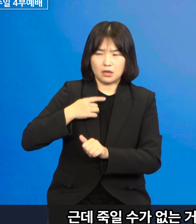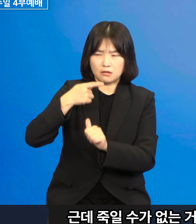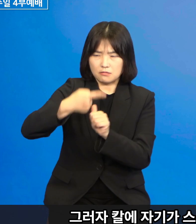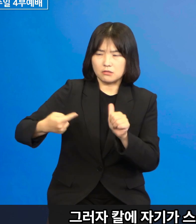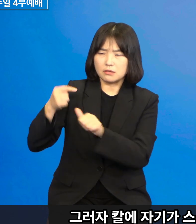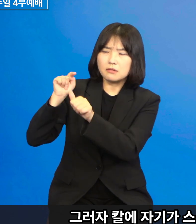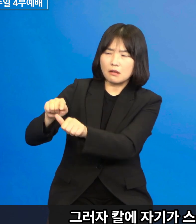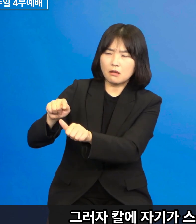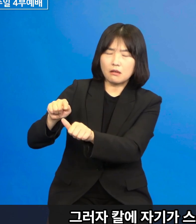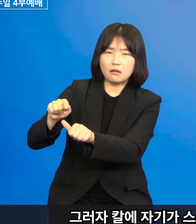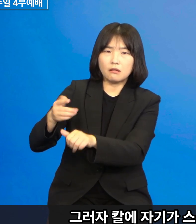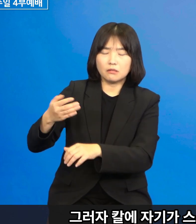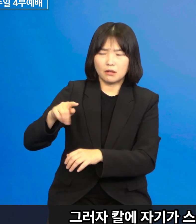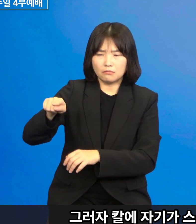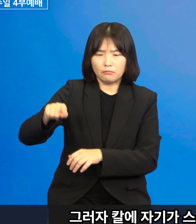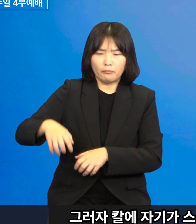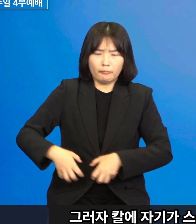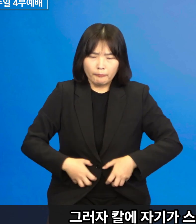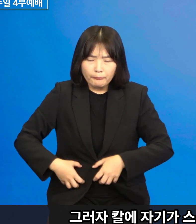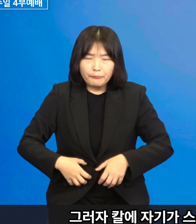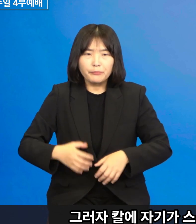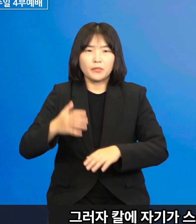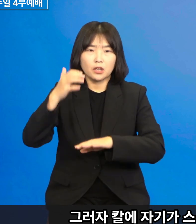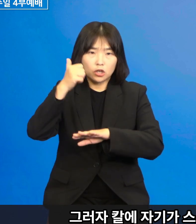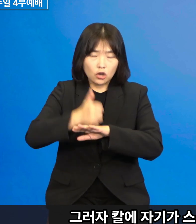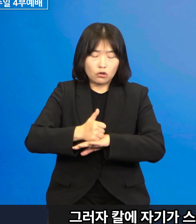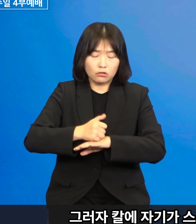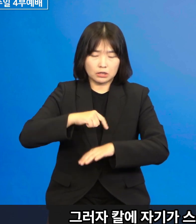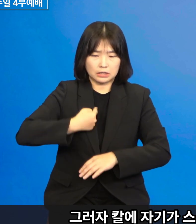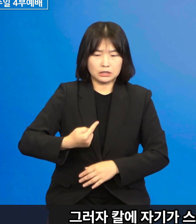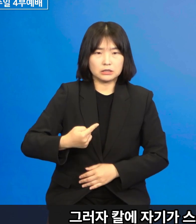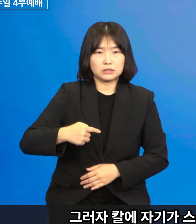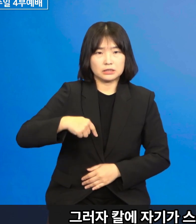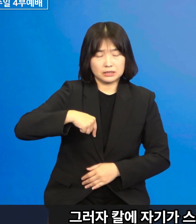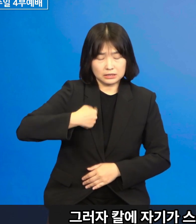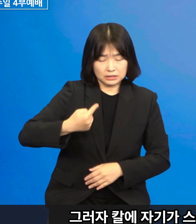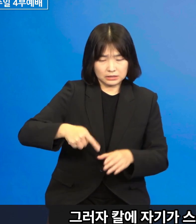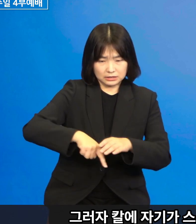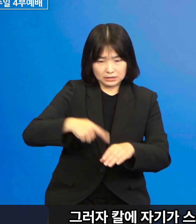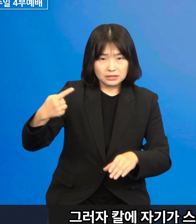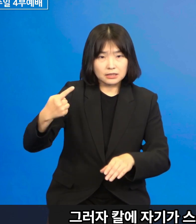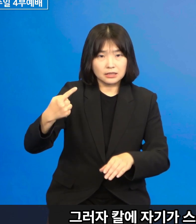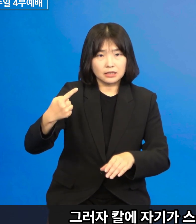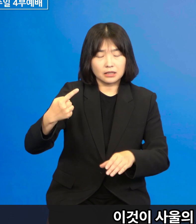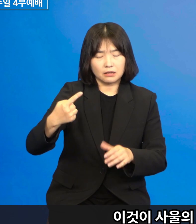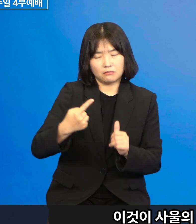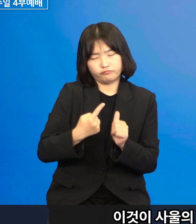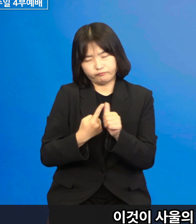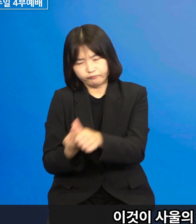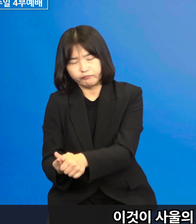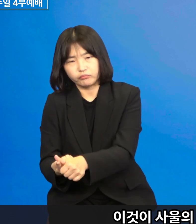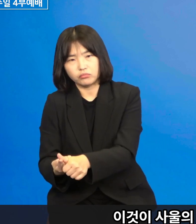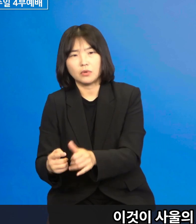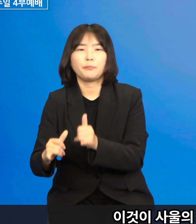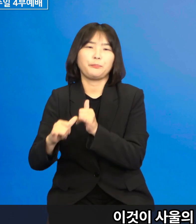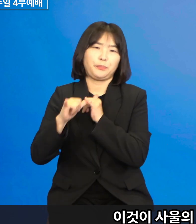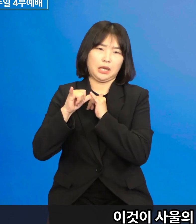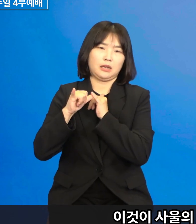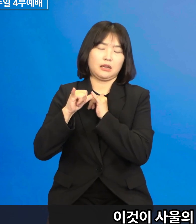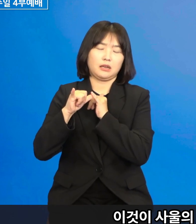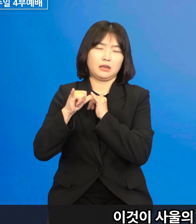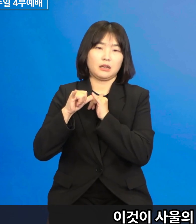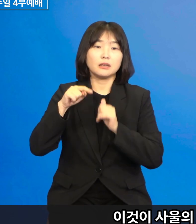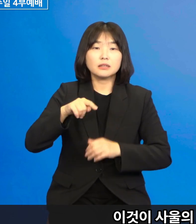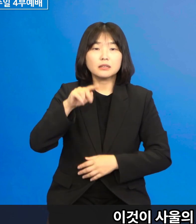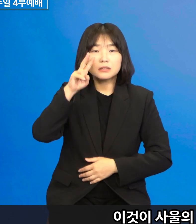죽입니까? 그러자 칼에 자기가 스스로 엎어져서 자결을 합니다. 이것이 사울의